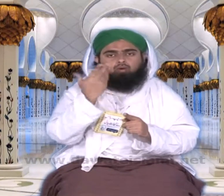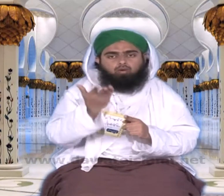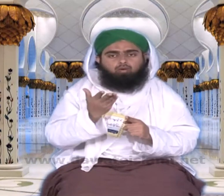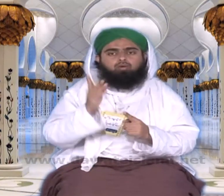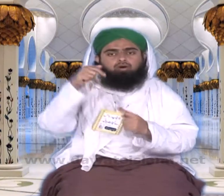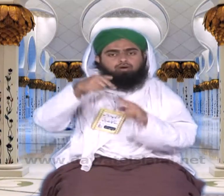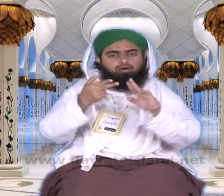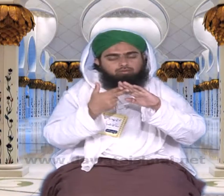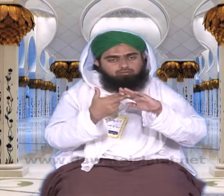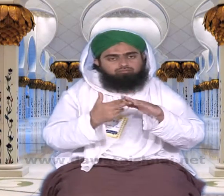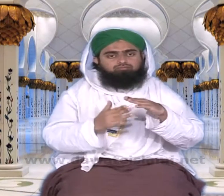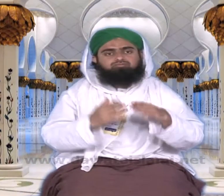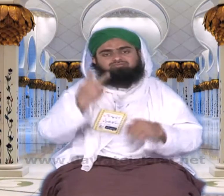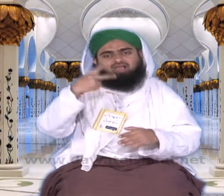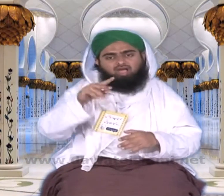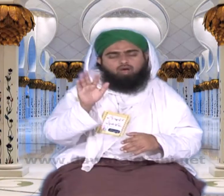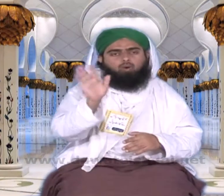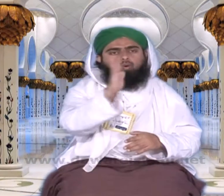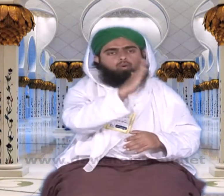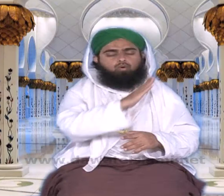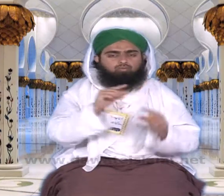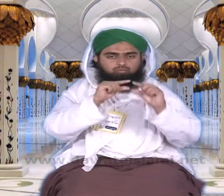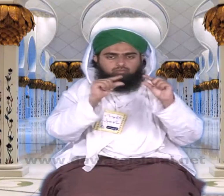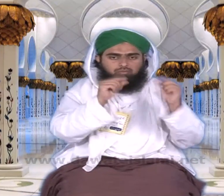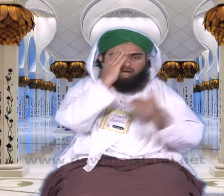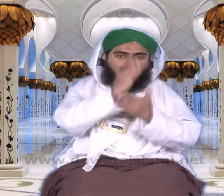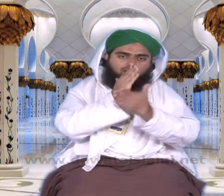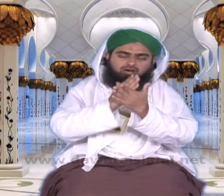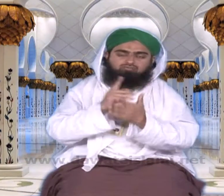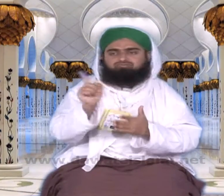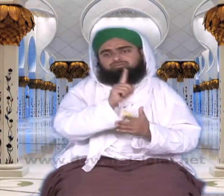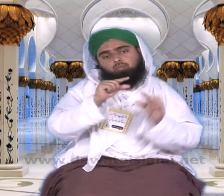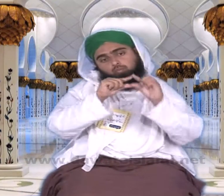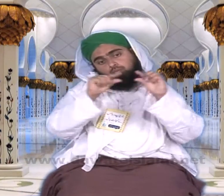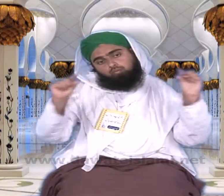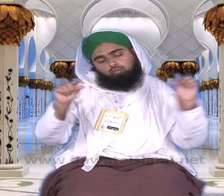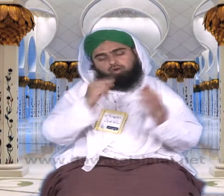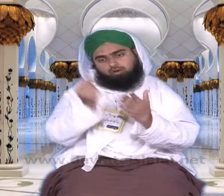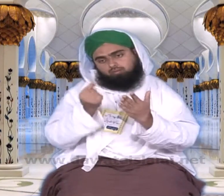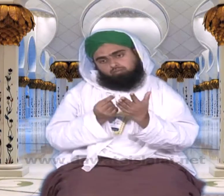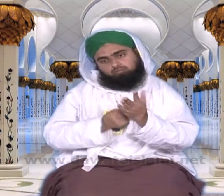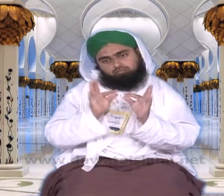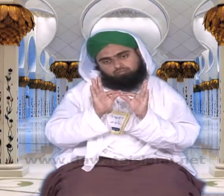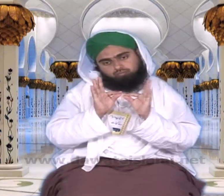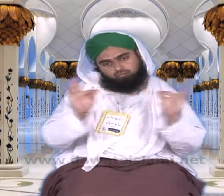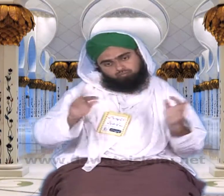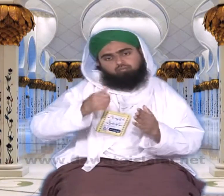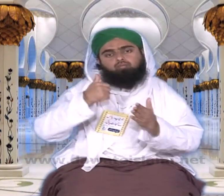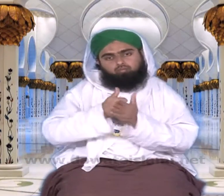بھی آدھا علیہ السلام کی جگہ عین یہ لکھنے کا جو رواج ہے اس کو بھی ختم کیجئے بلکہ پورا رضی اللہ عنہ جل